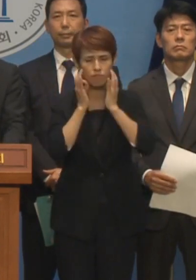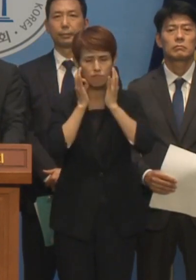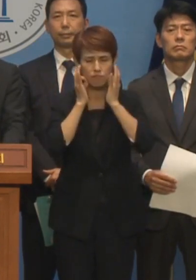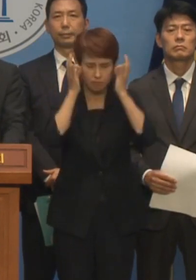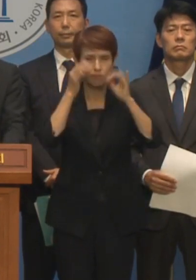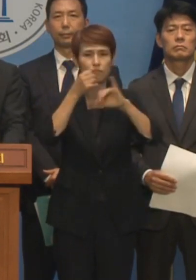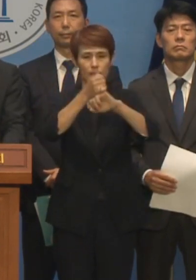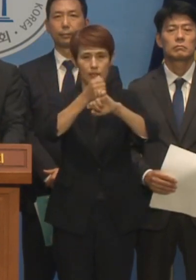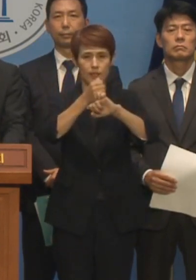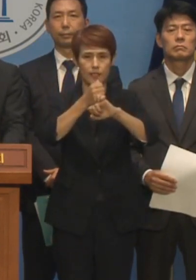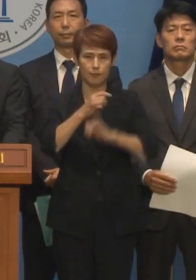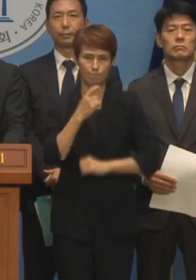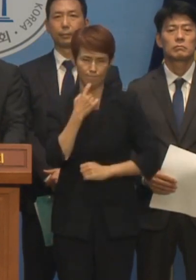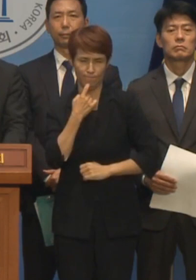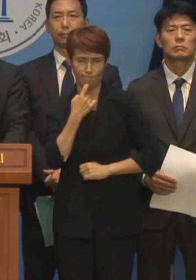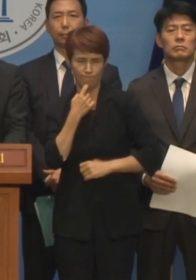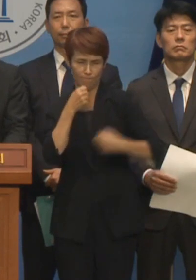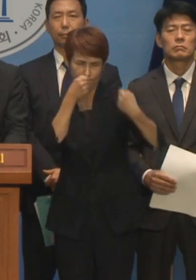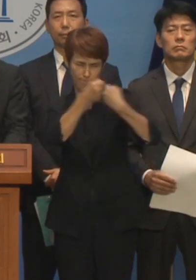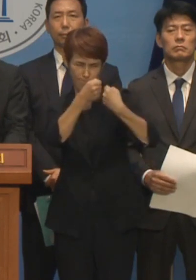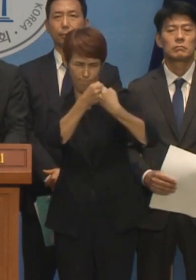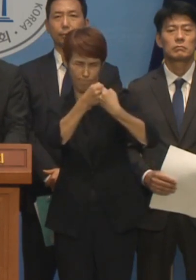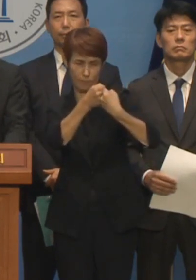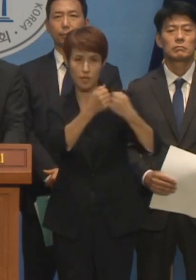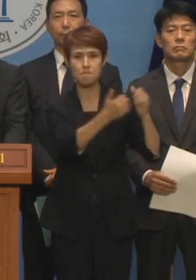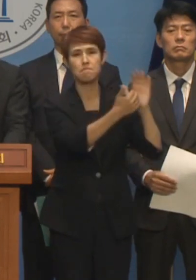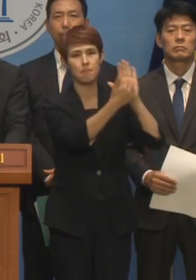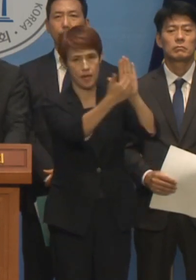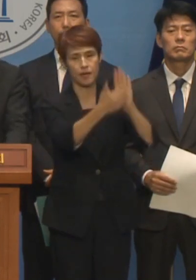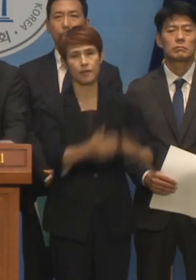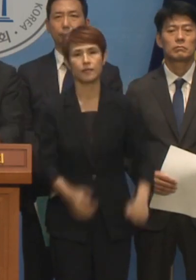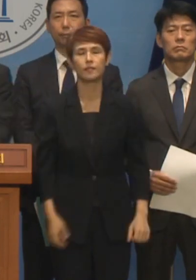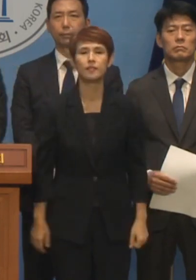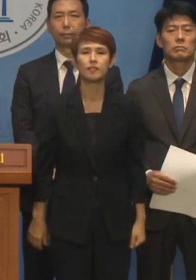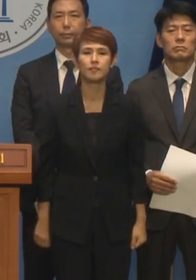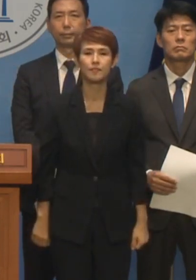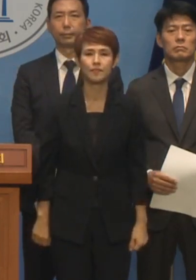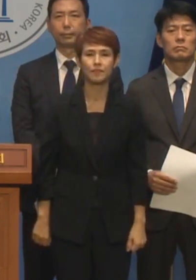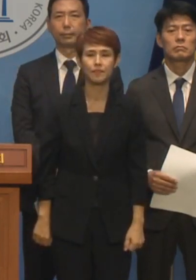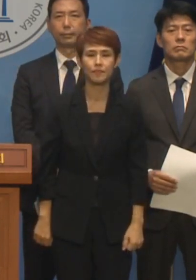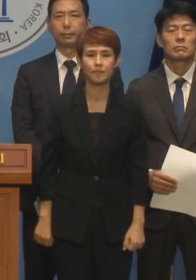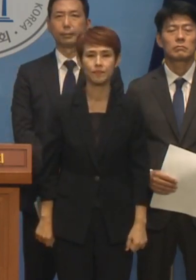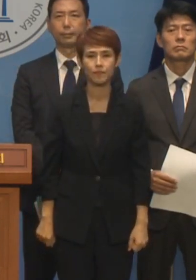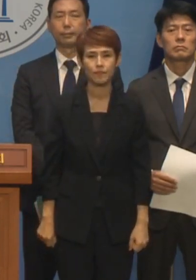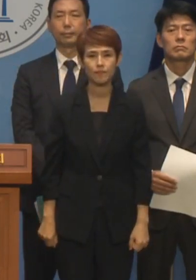겁니다. 끝까지 싸워서 막아내겠습니다. 감사합니다.